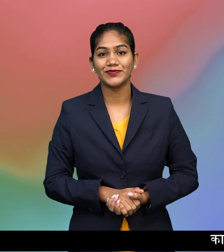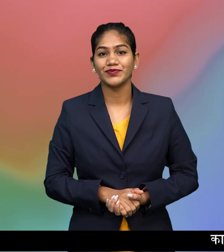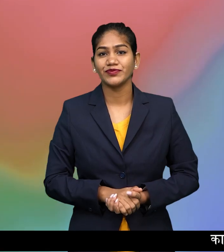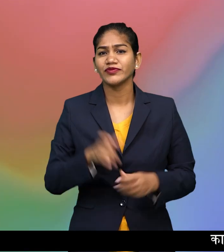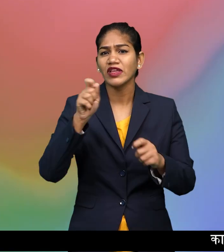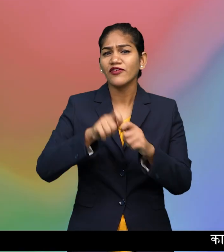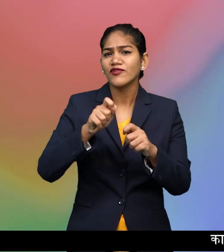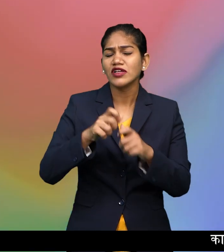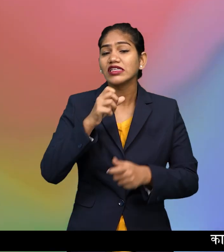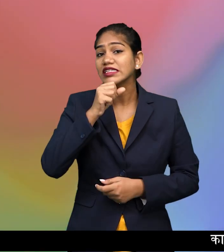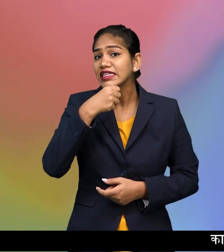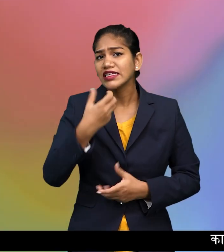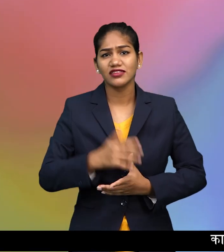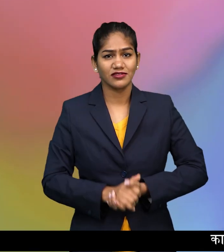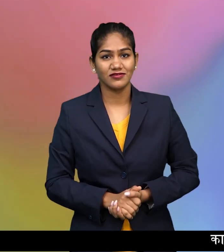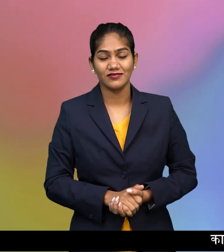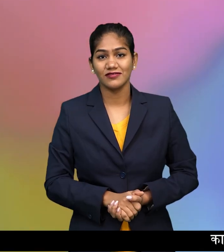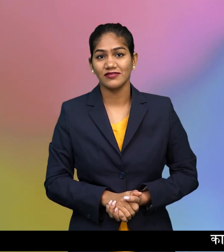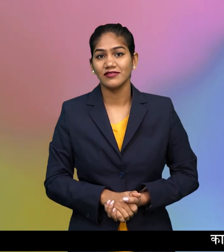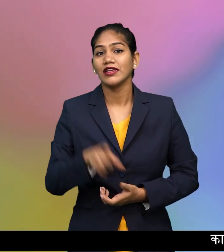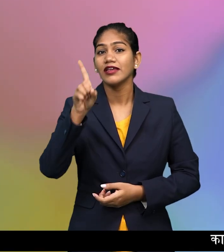कामकाजी आयु, 15 से 59 वर्ष।